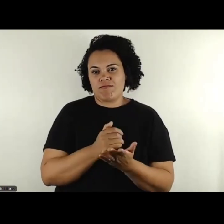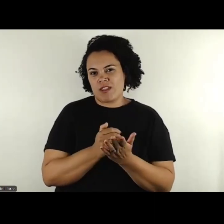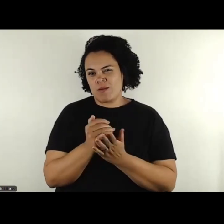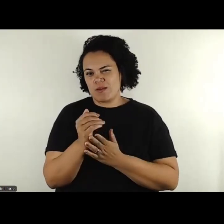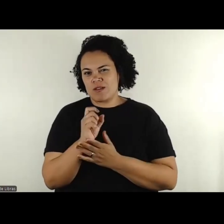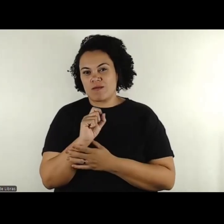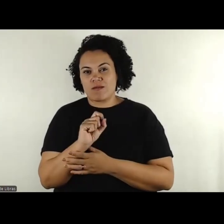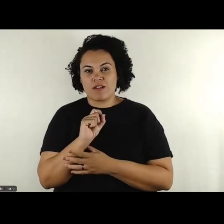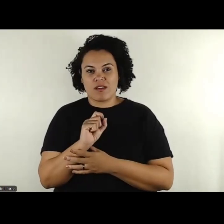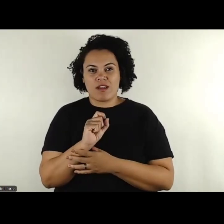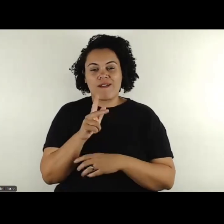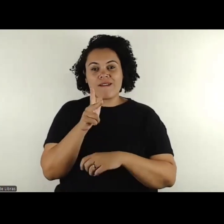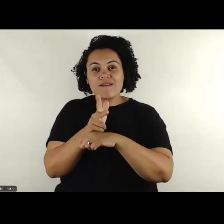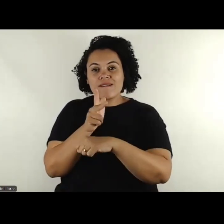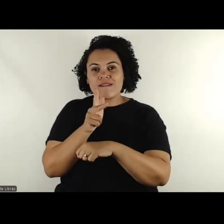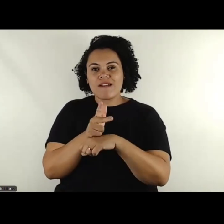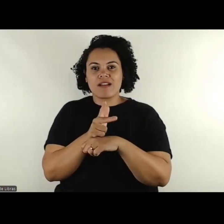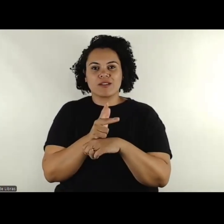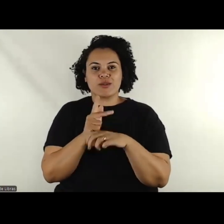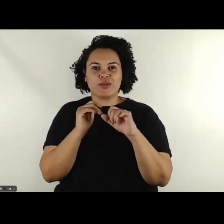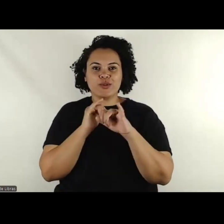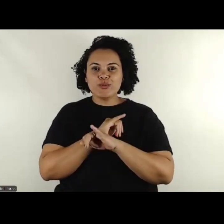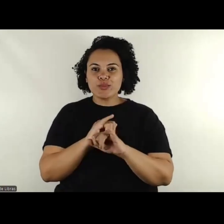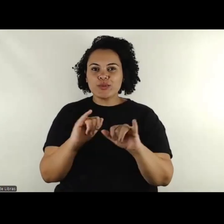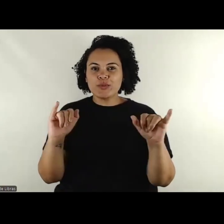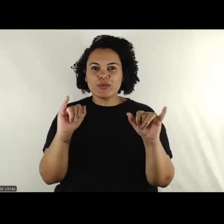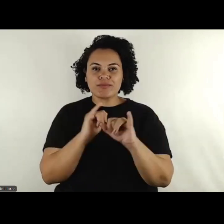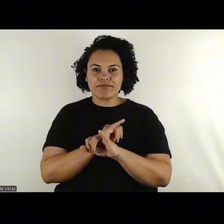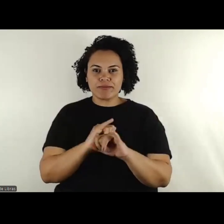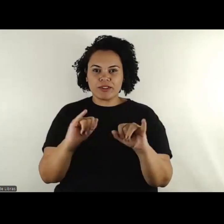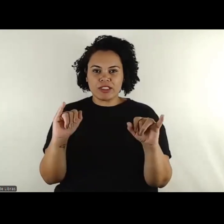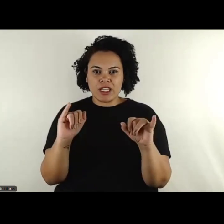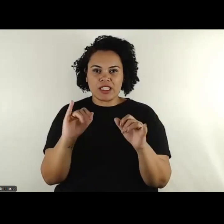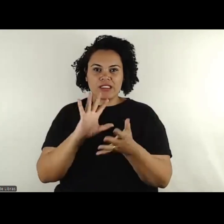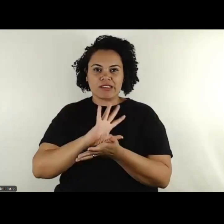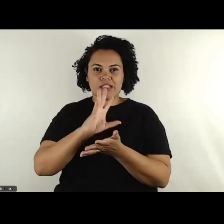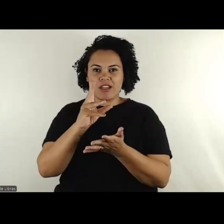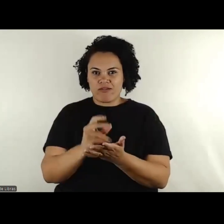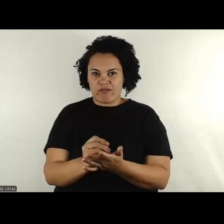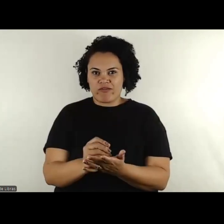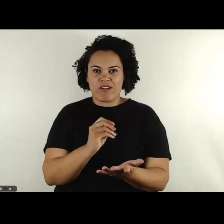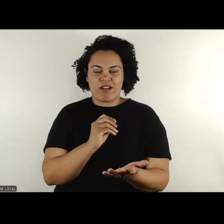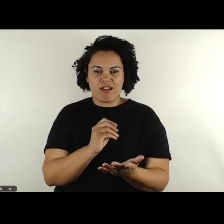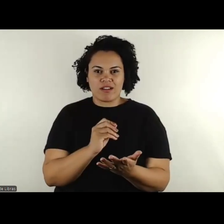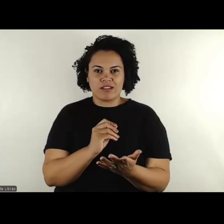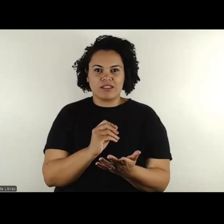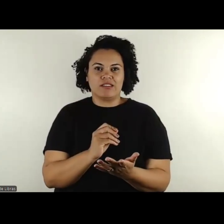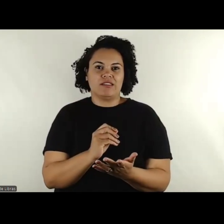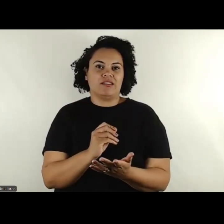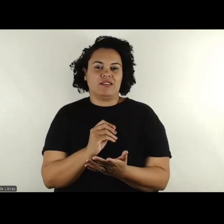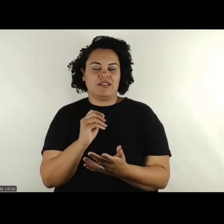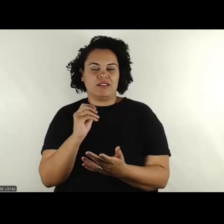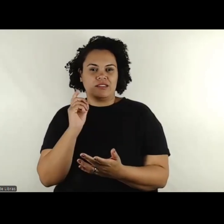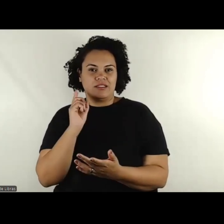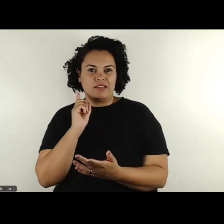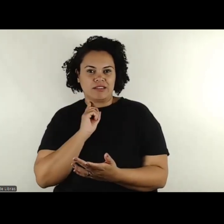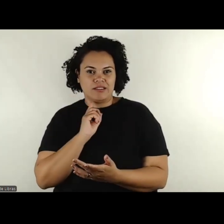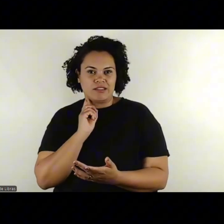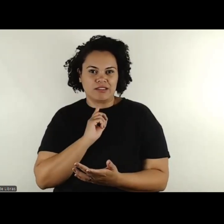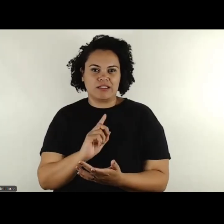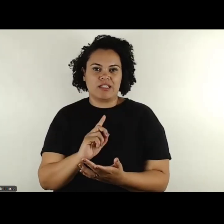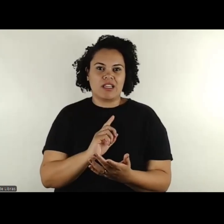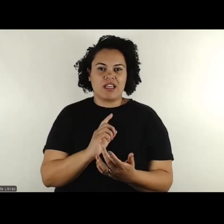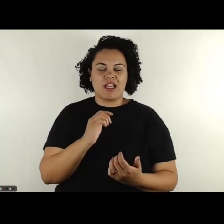iniciar com o vídeo da campanha Cefes Cres, sou assistente social, nossas bandeiras